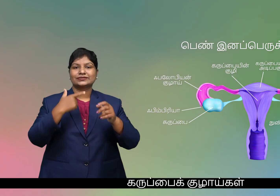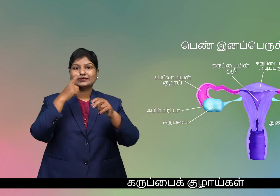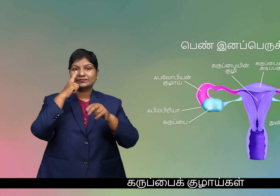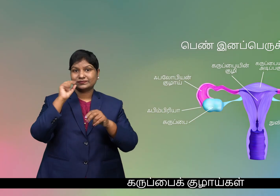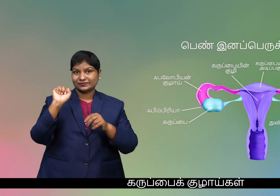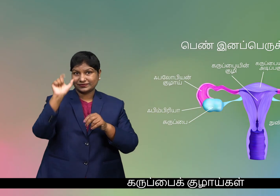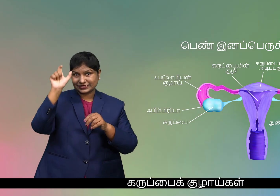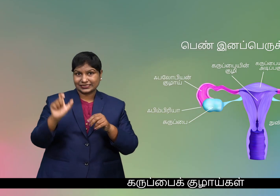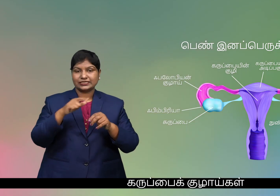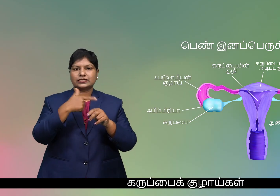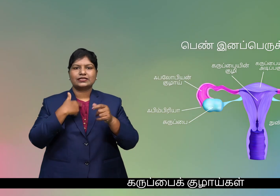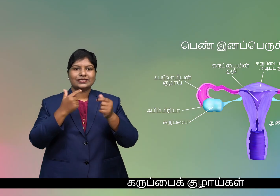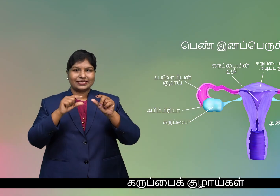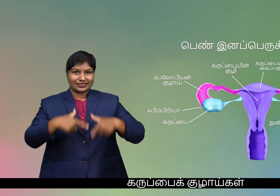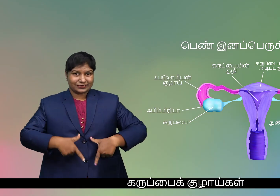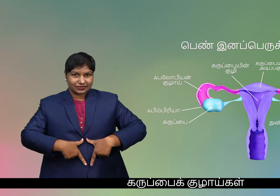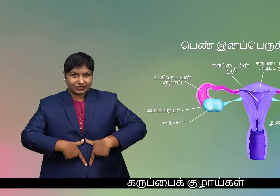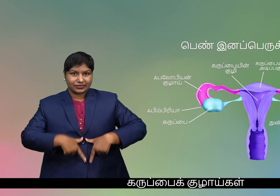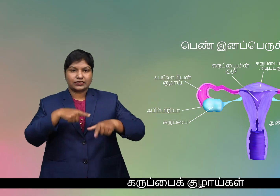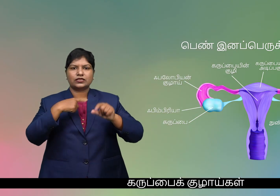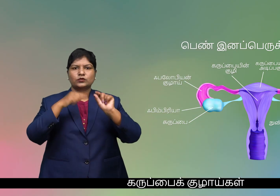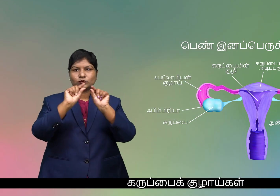கருப்பை குழாய்கள்,